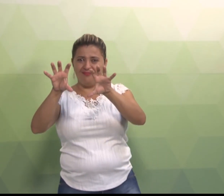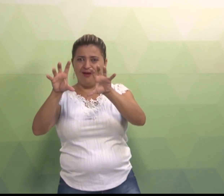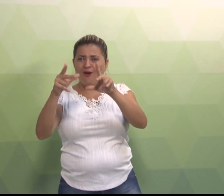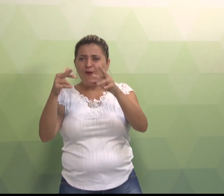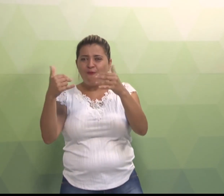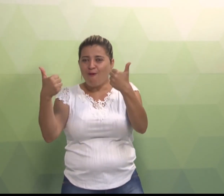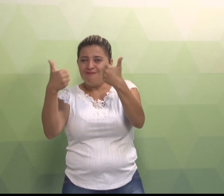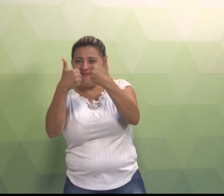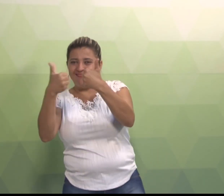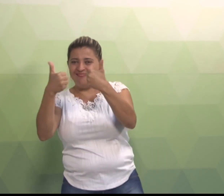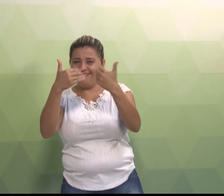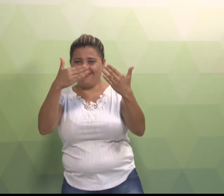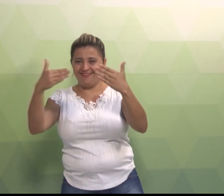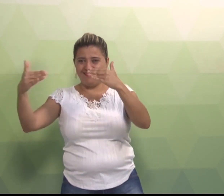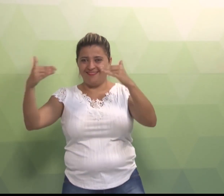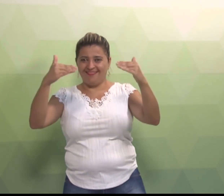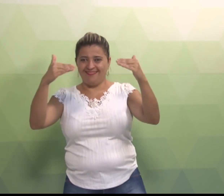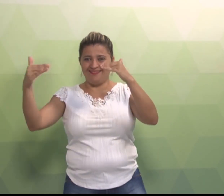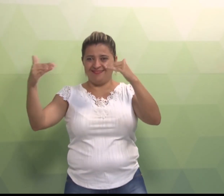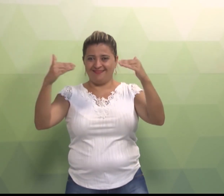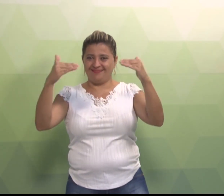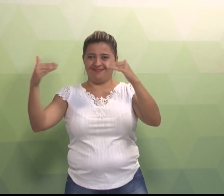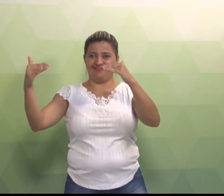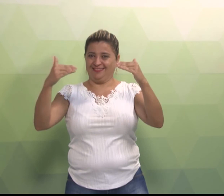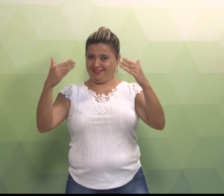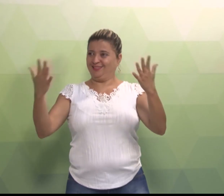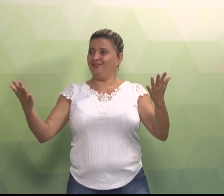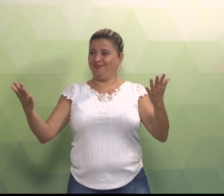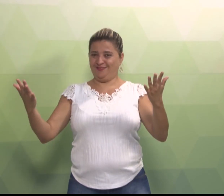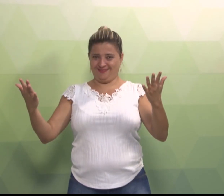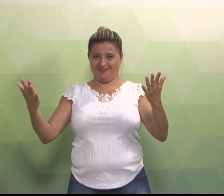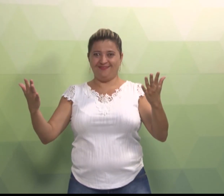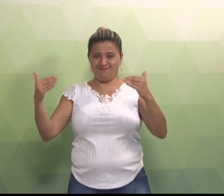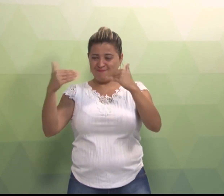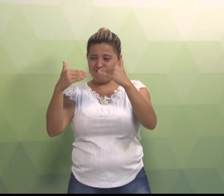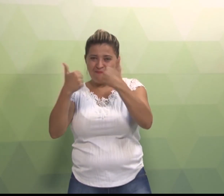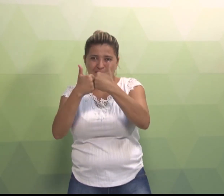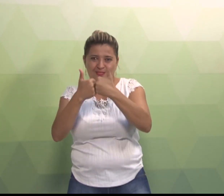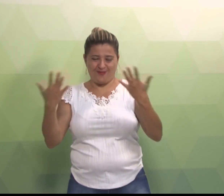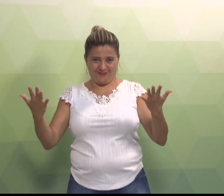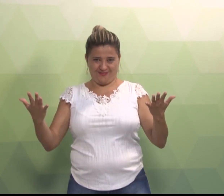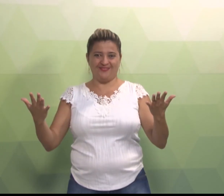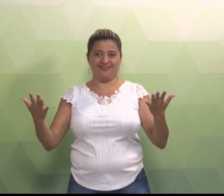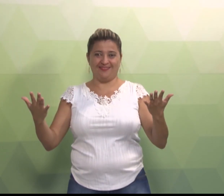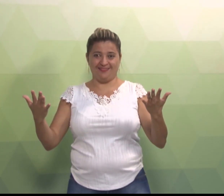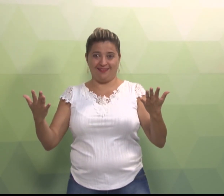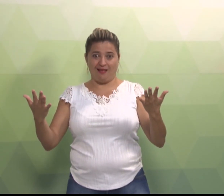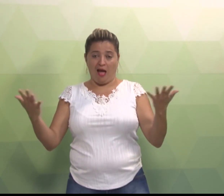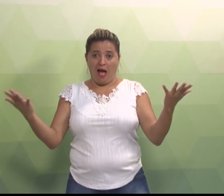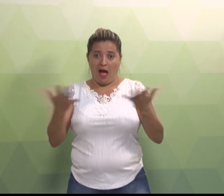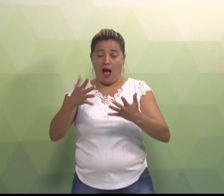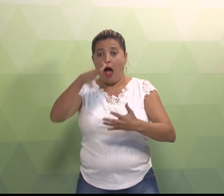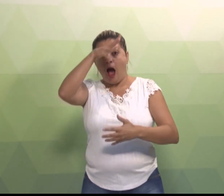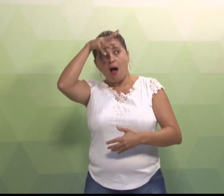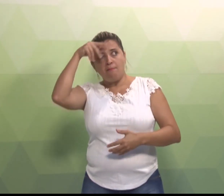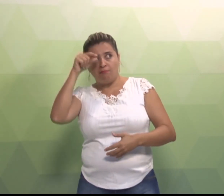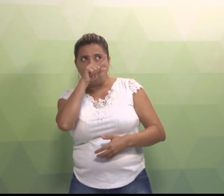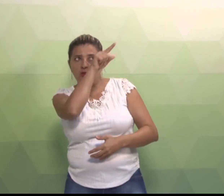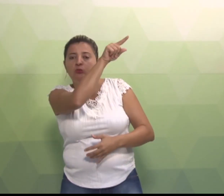vamos dizer, um estado lá do outro, eu posso fazer essa equiparação, porque tá próximos um do outro. Agora, eu não posso falar, por